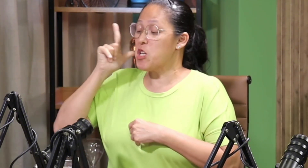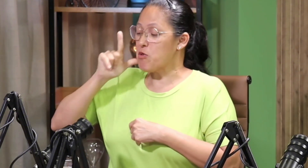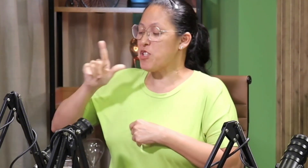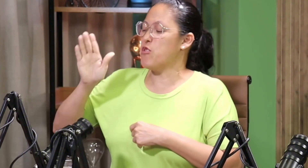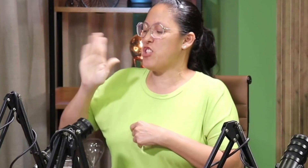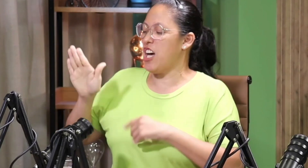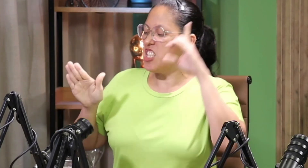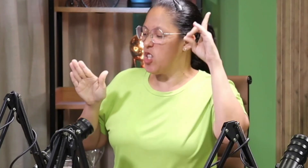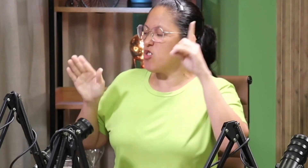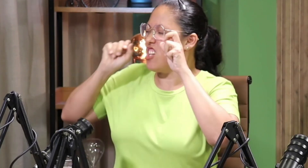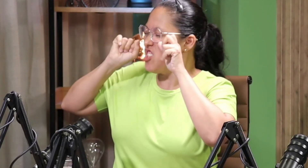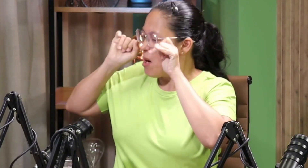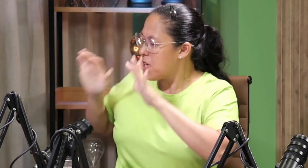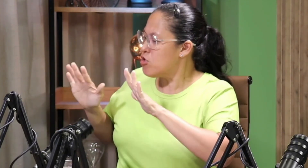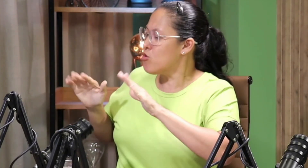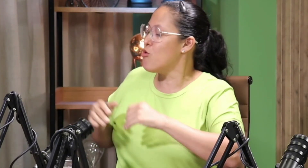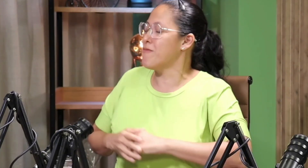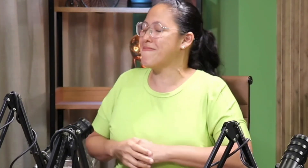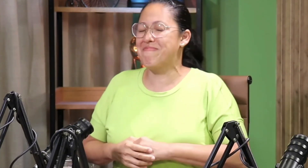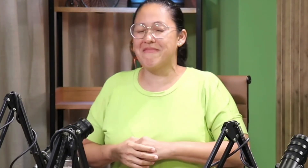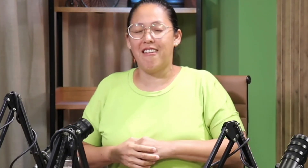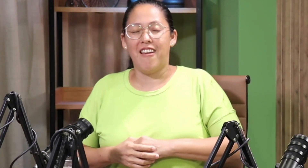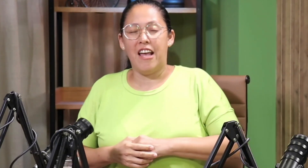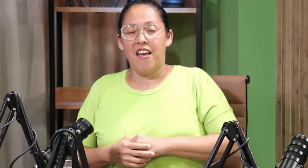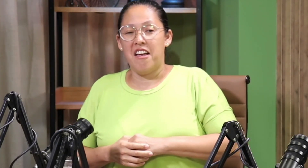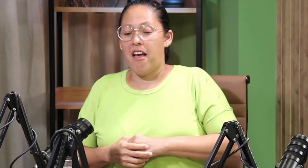você já conseguiu já, que Deus já te abençoou.